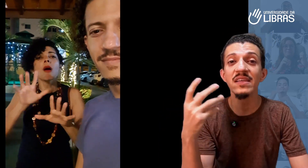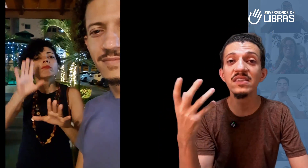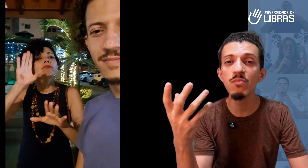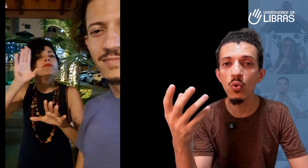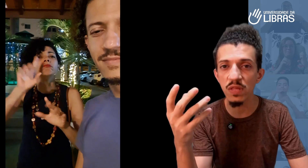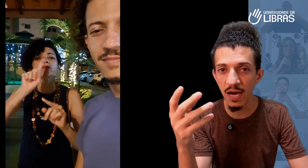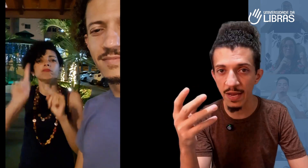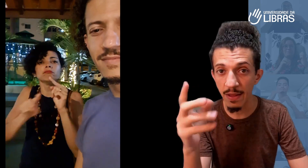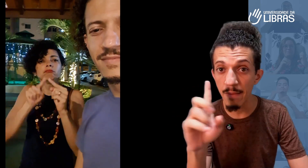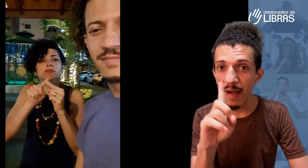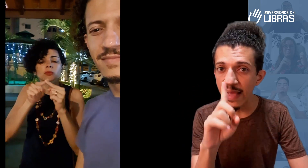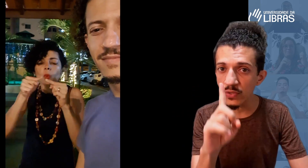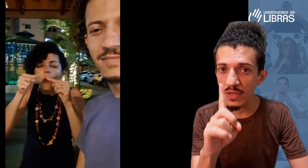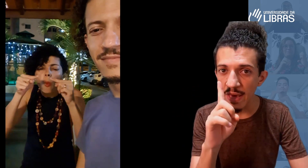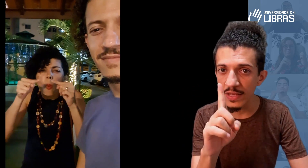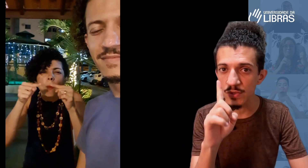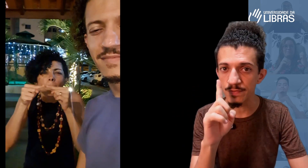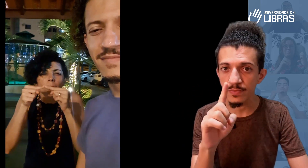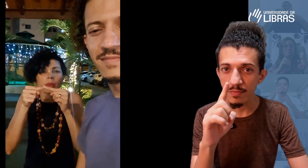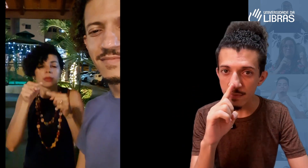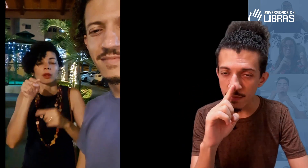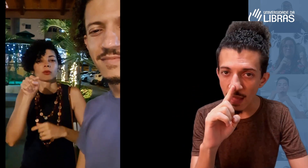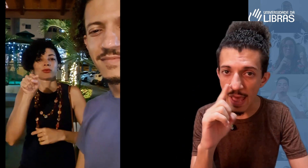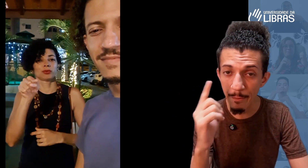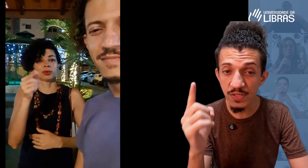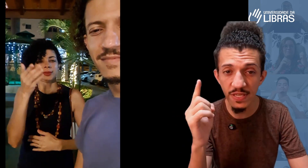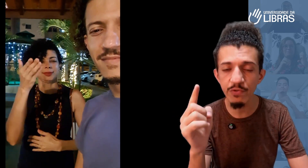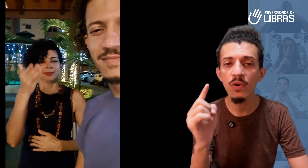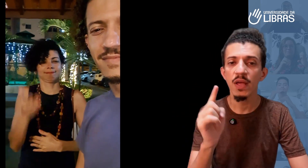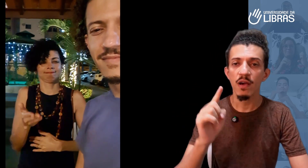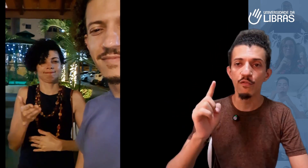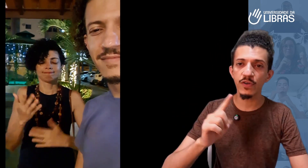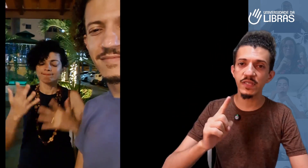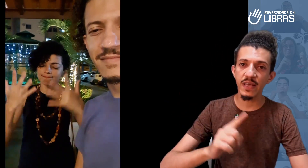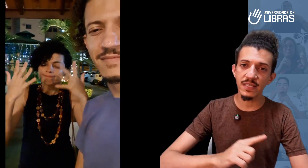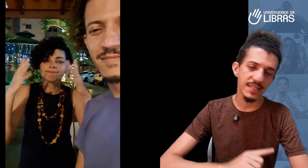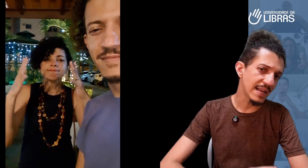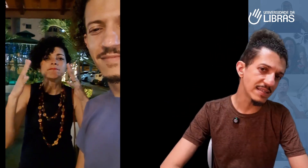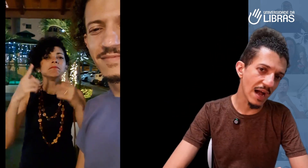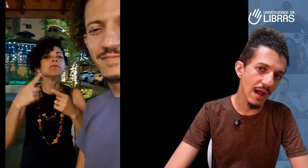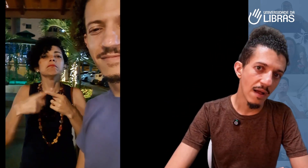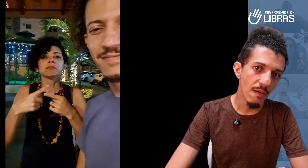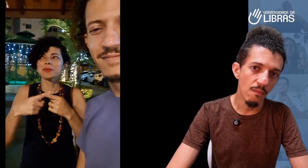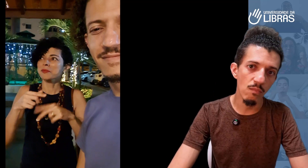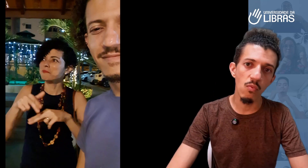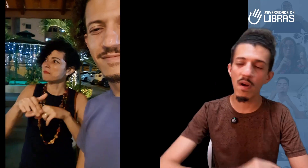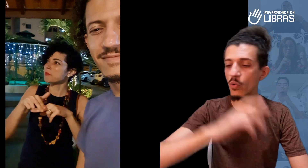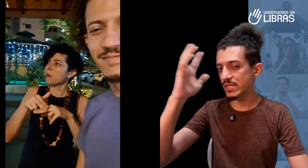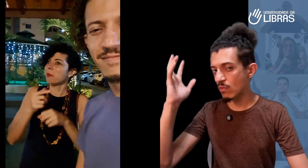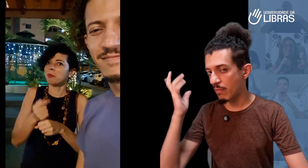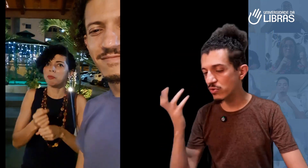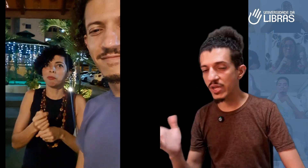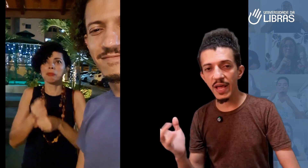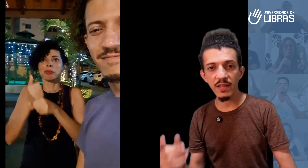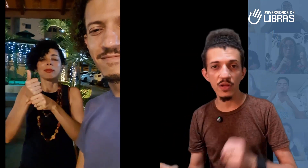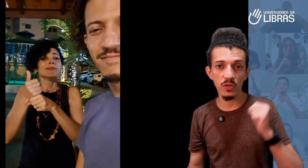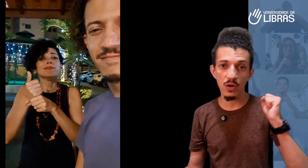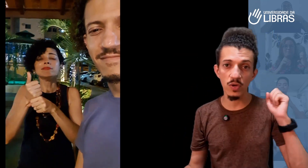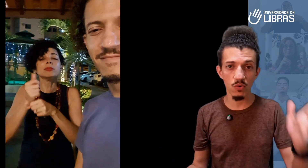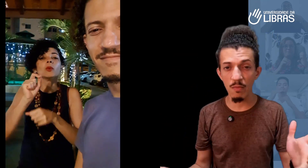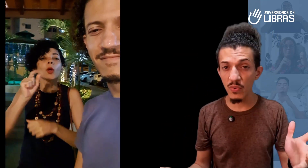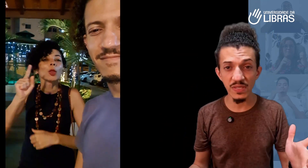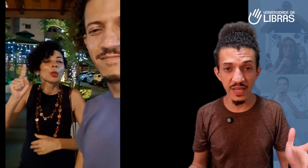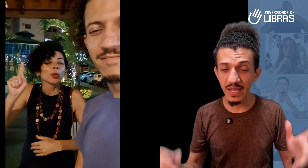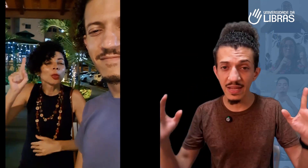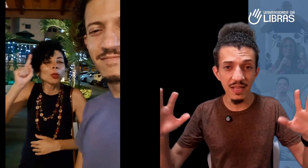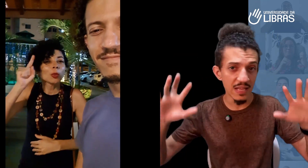forma simultânea. E mais do que isso, é possível você sinalizar uma coisa com a mão direita e outra coisa